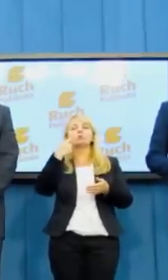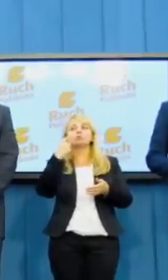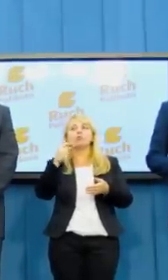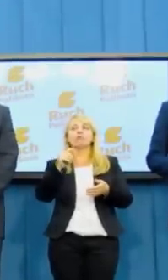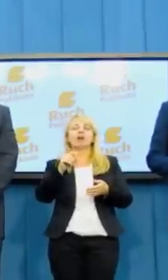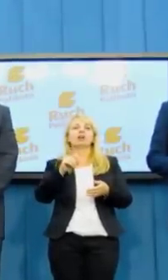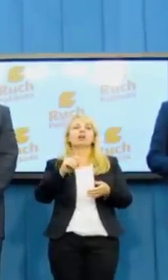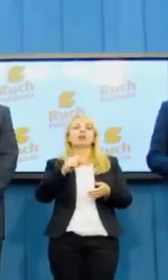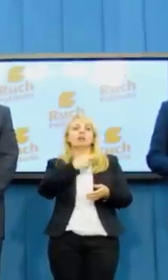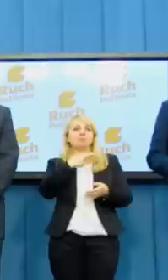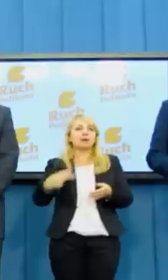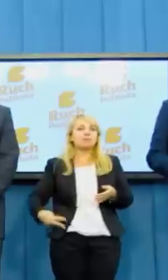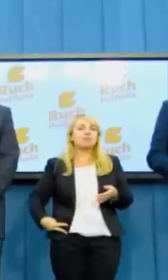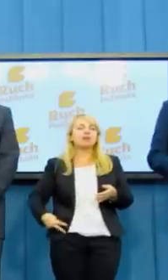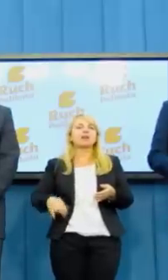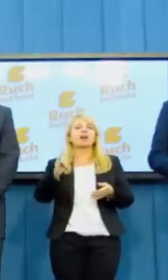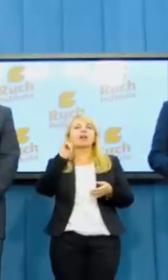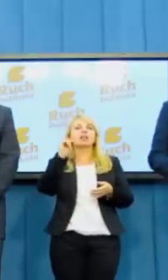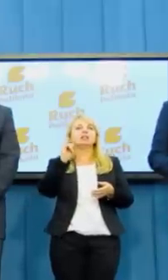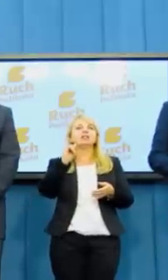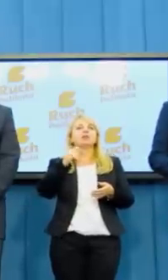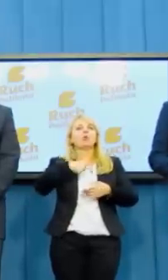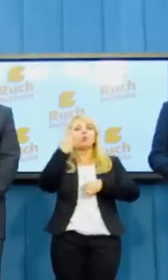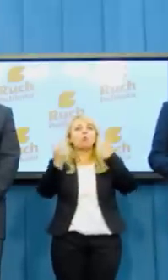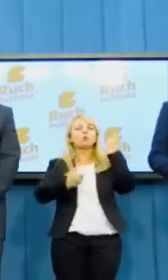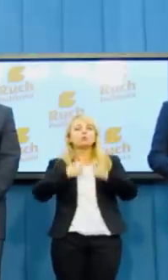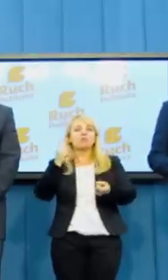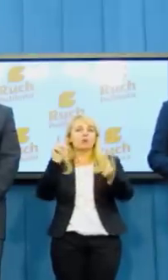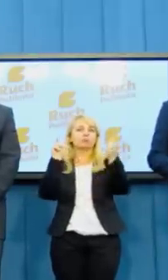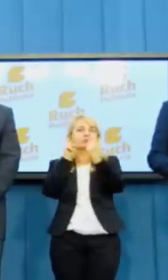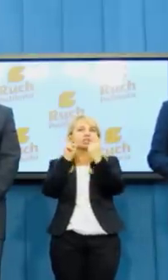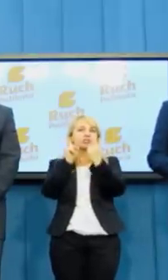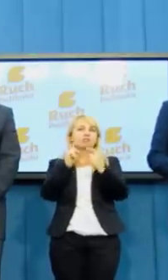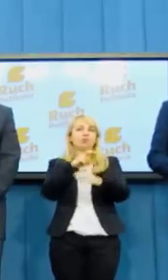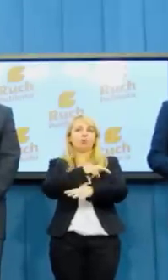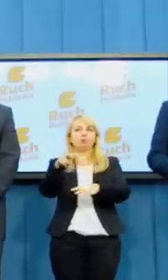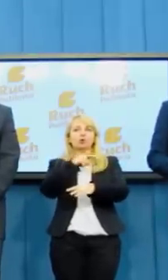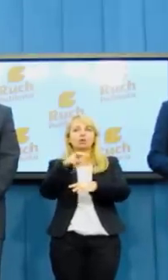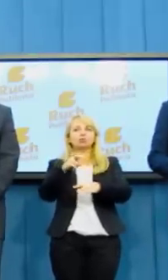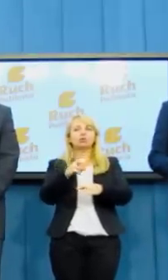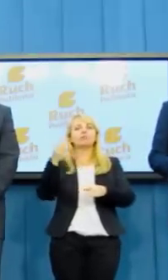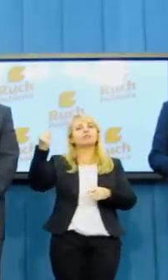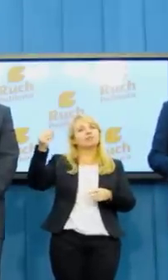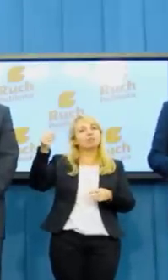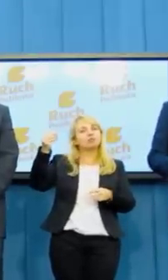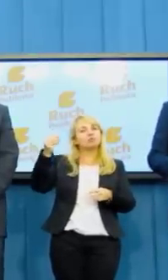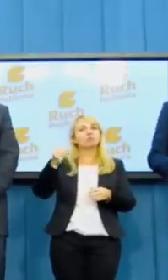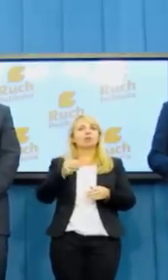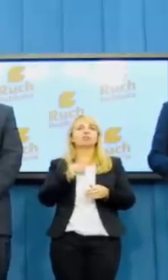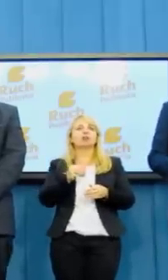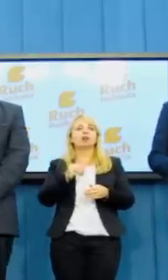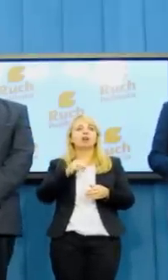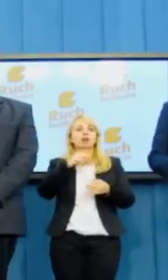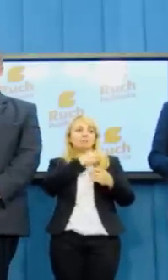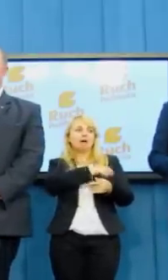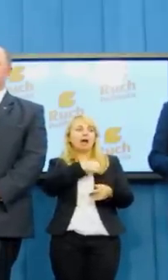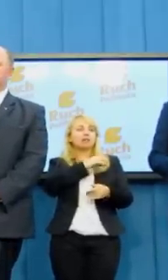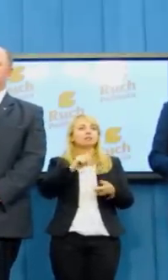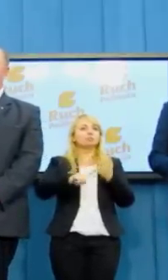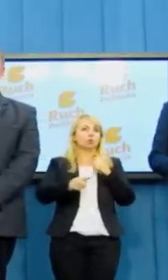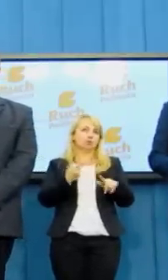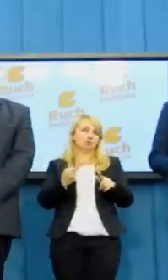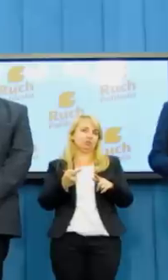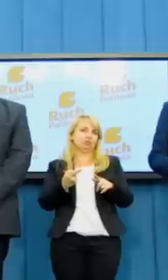przeciwko projektowi o finansowaniu partii politycznych nie z budżetu, tylko z dobrowolnych darowizn